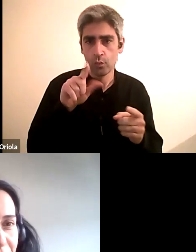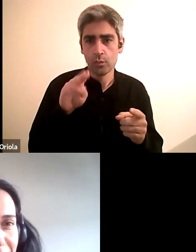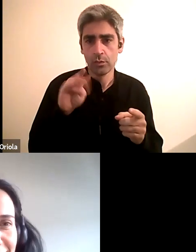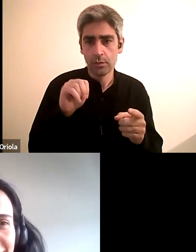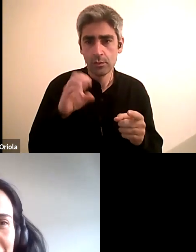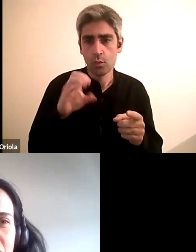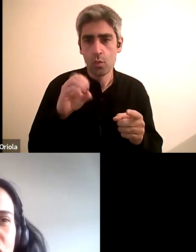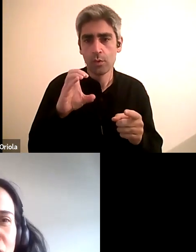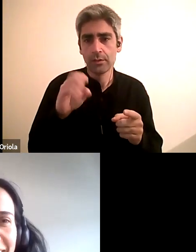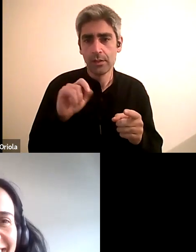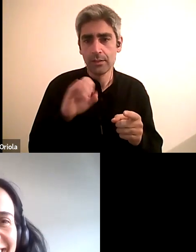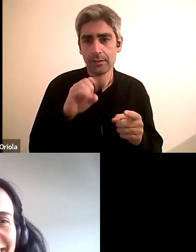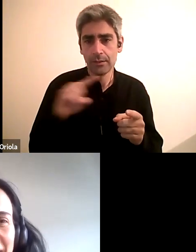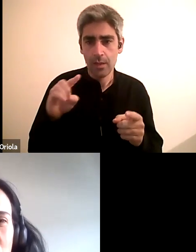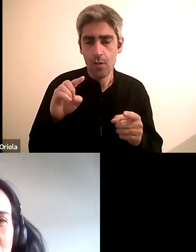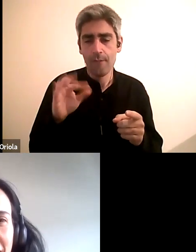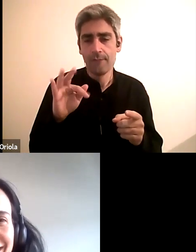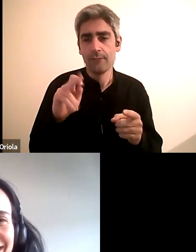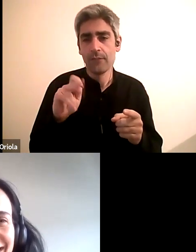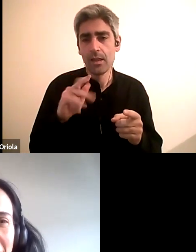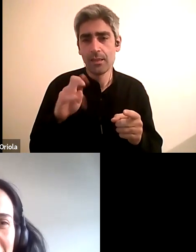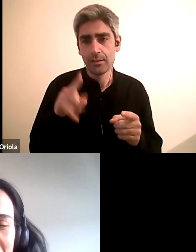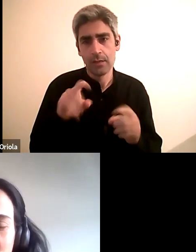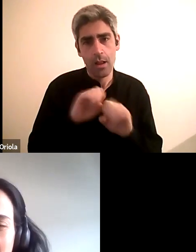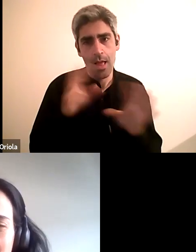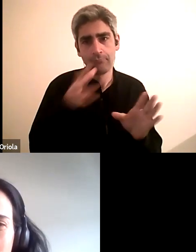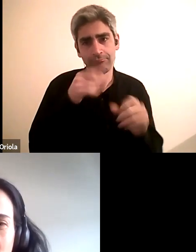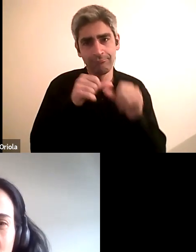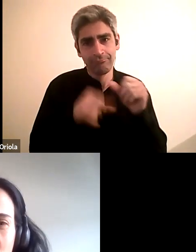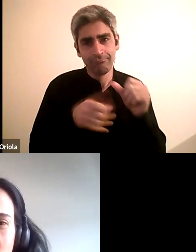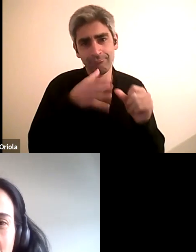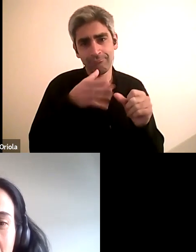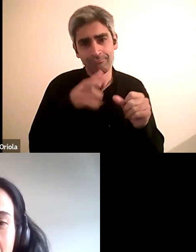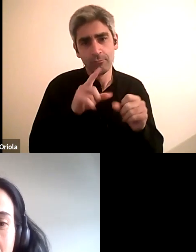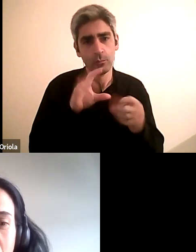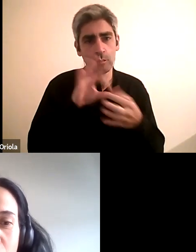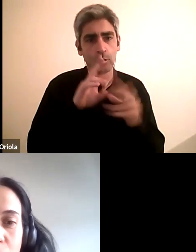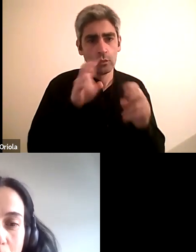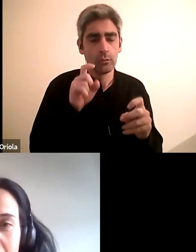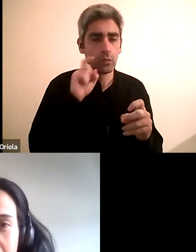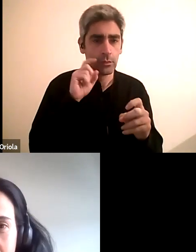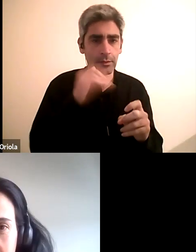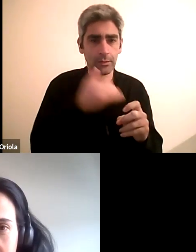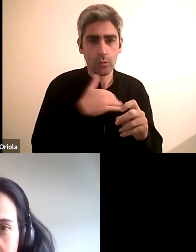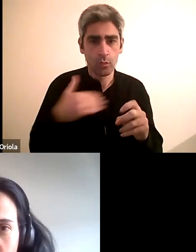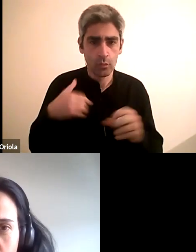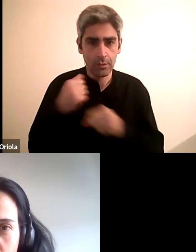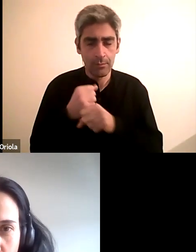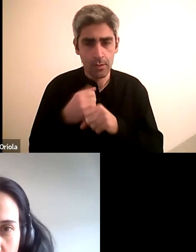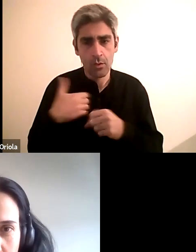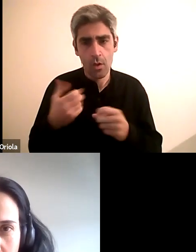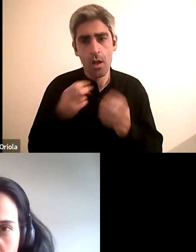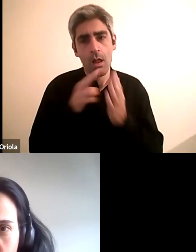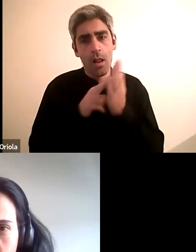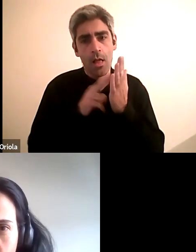esta esclarecedora e motivante palestra sobre a segurança e saúde do trabalho. Vou passar a ler aqui algumas